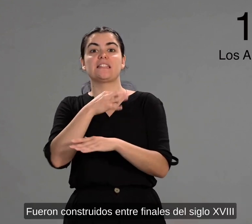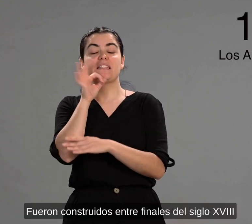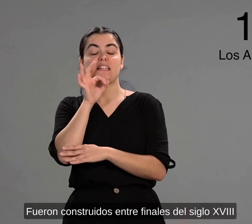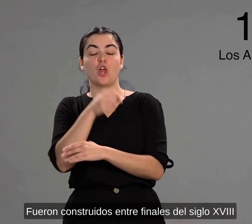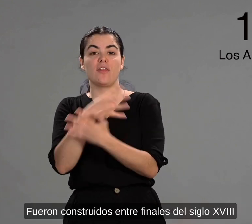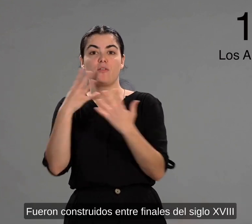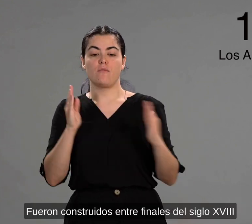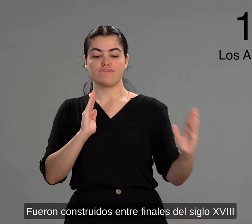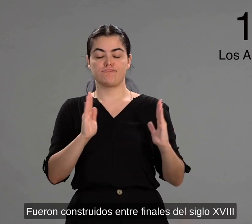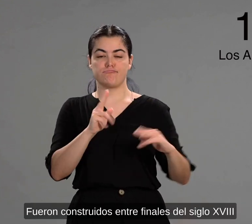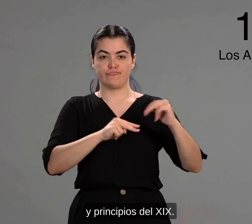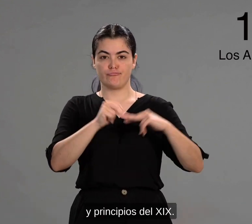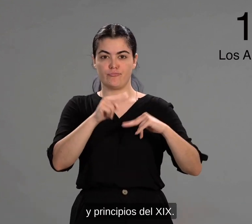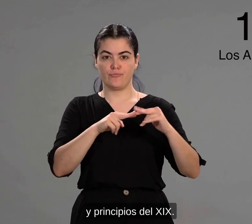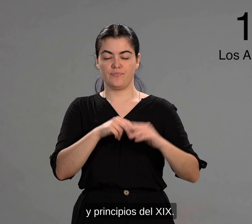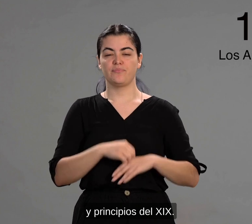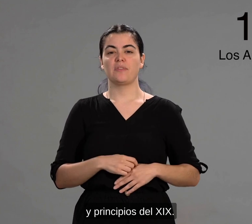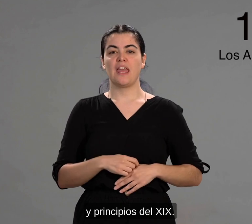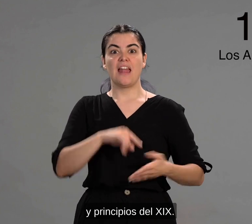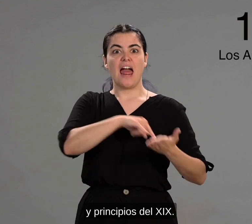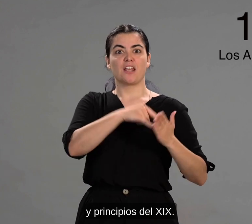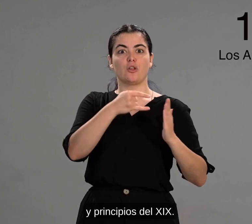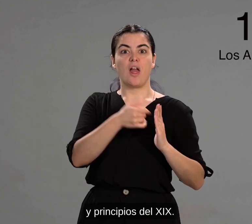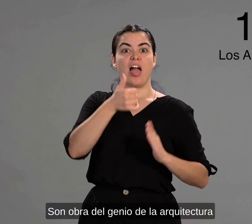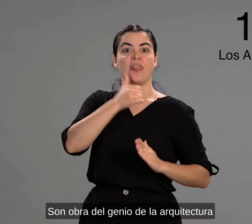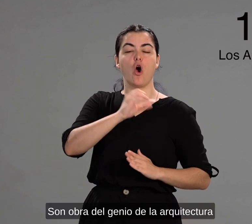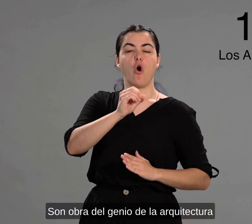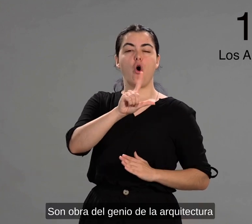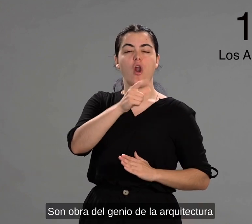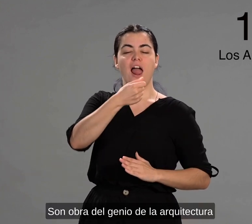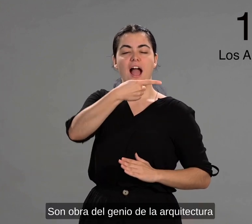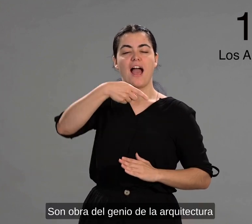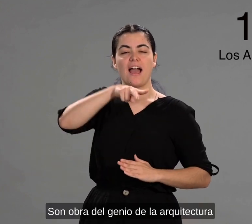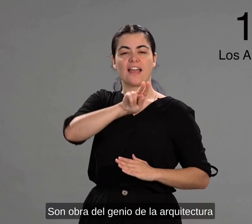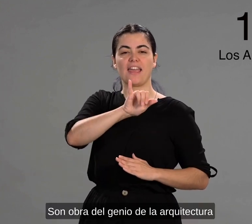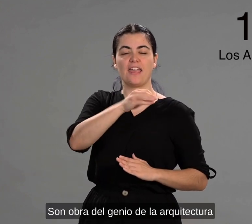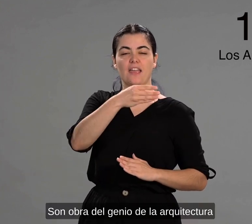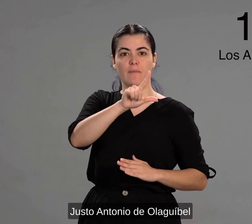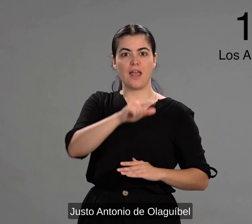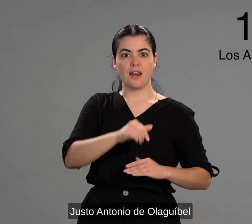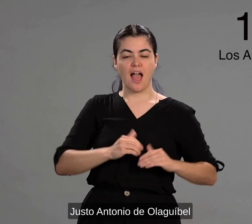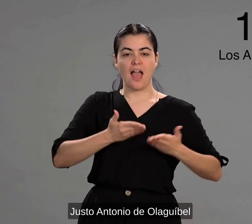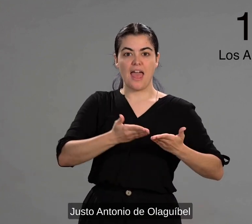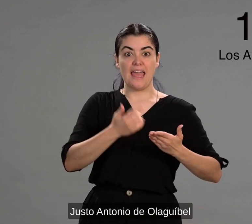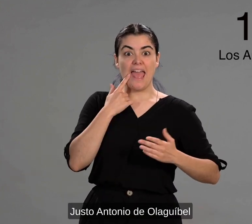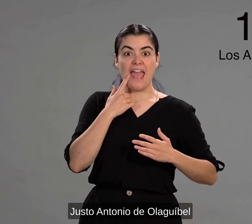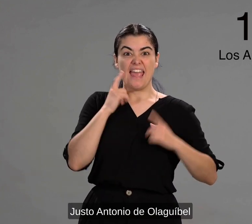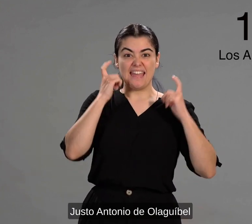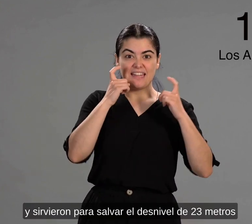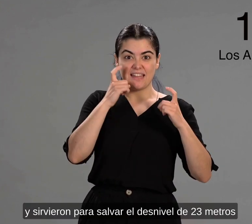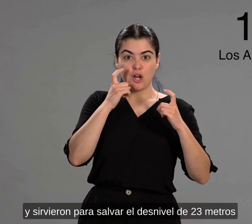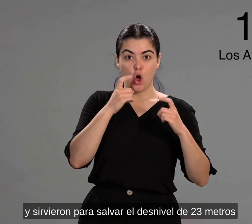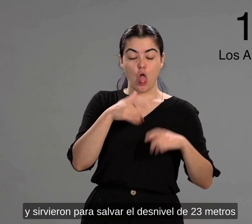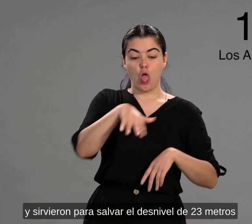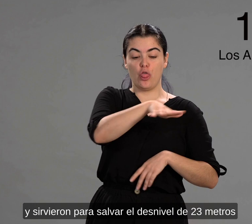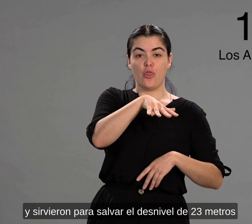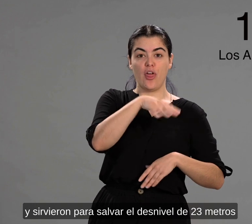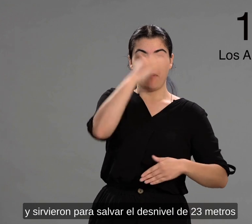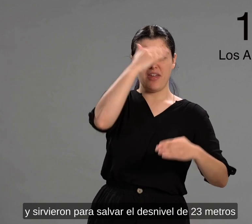finales del siglo XVIII y principios del XIX. Son obra del genio de la arquitectura, justo Antonio de la Guibel, y sirvieron para salvar el